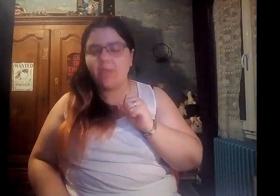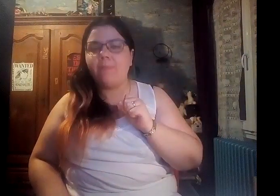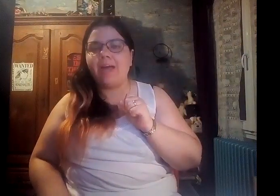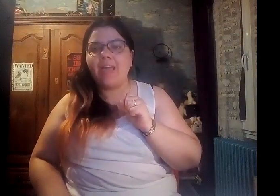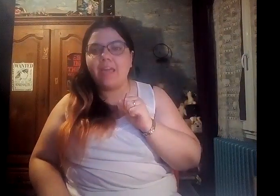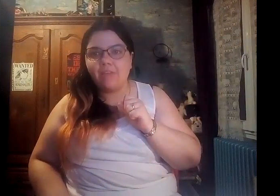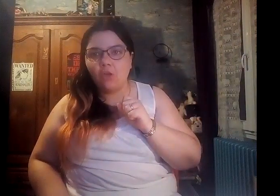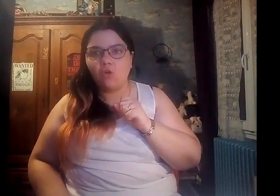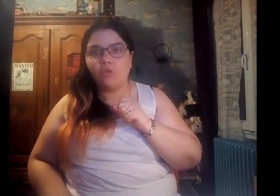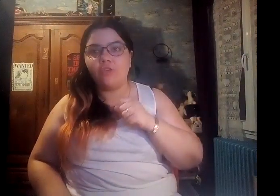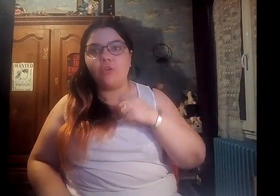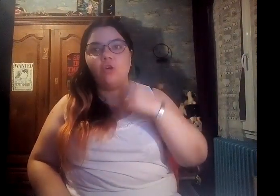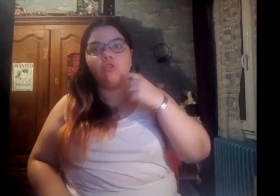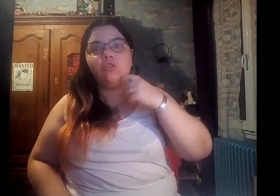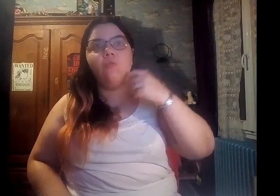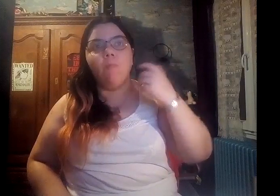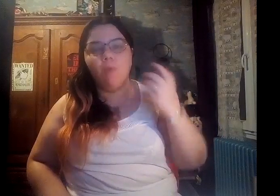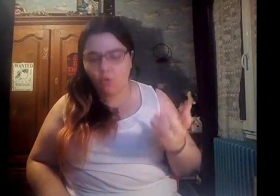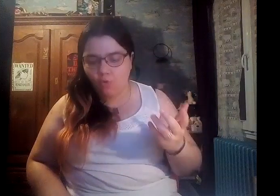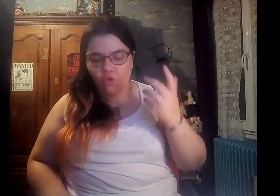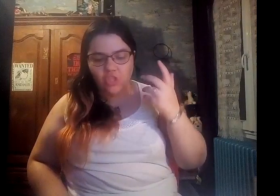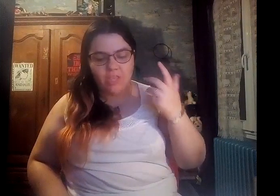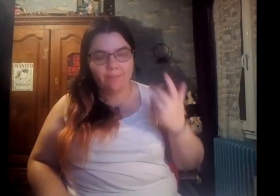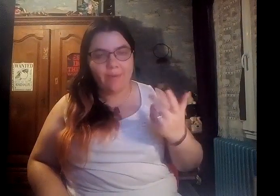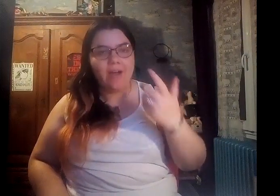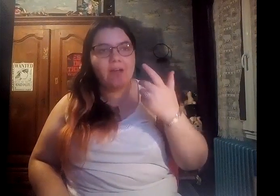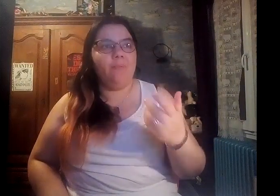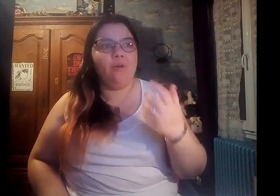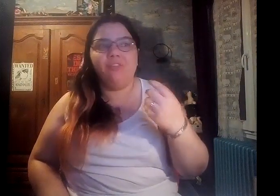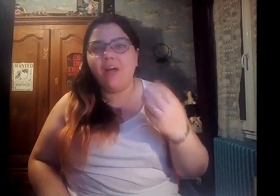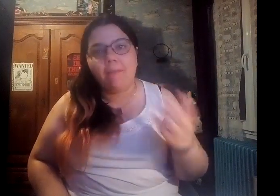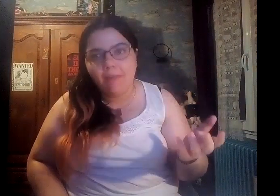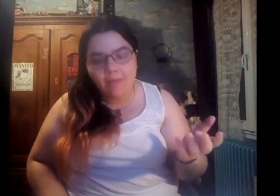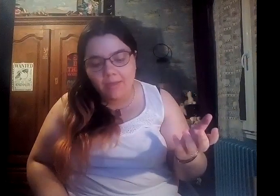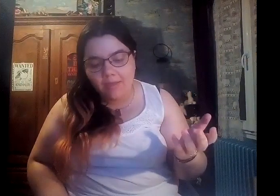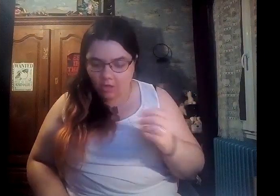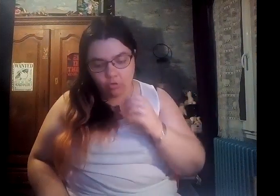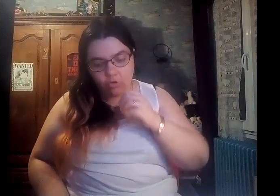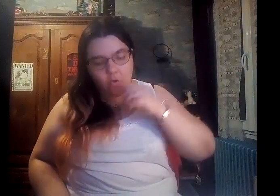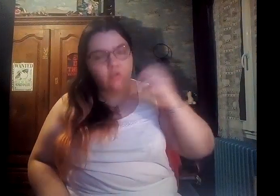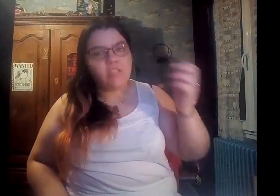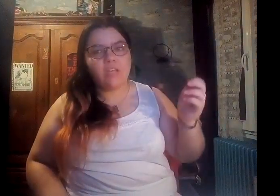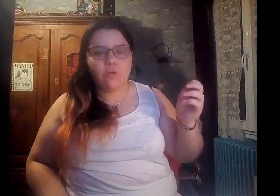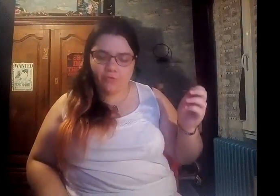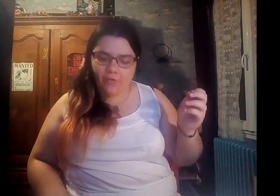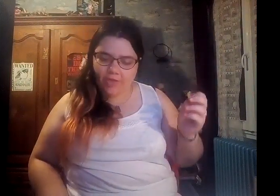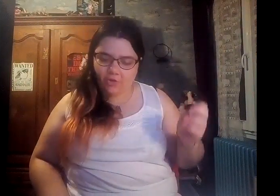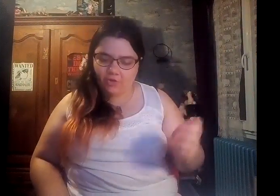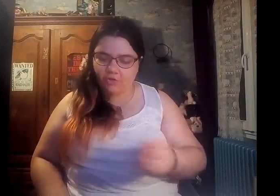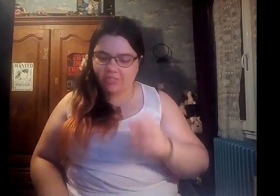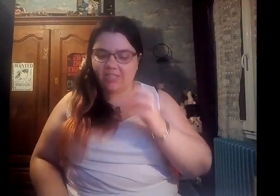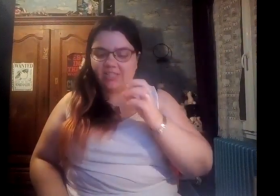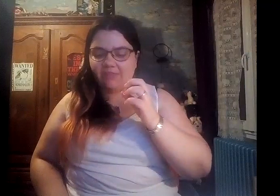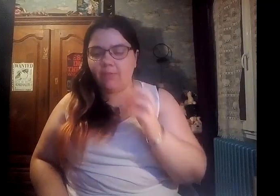il paraît évident que ce costume bleu n'est pas peut entrap notons aussi le fait que ces événements